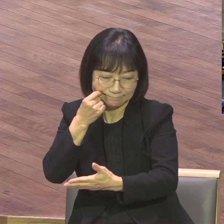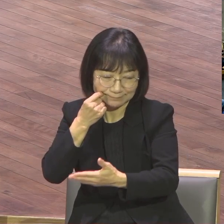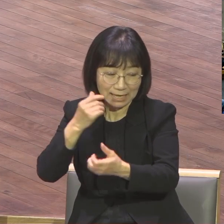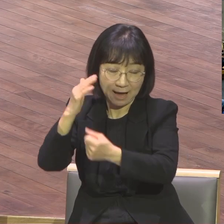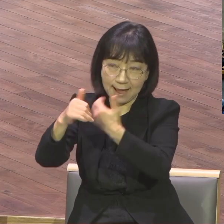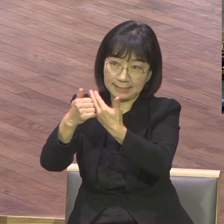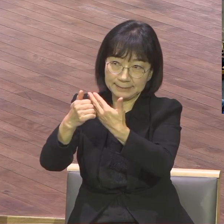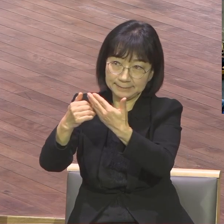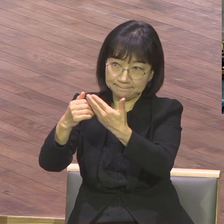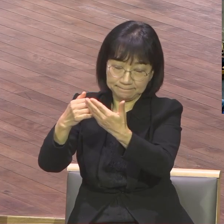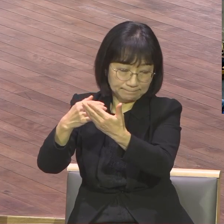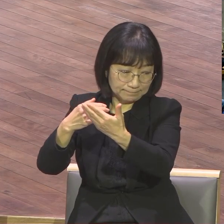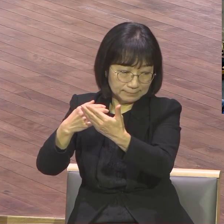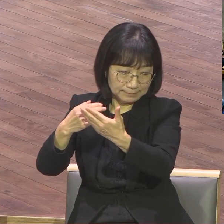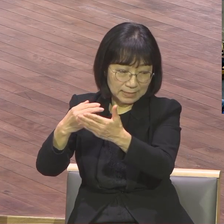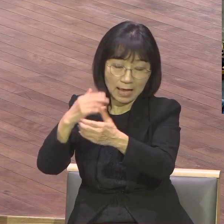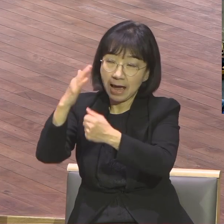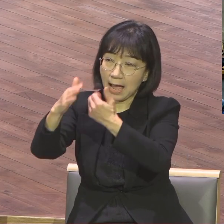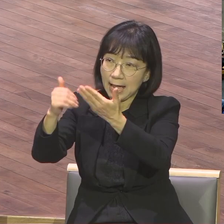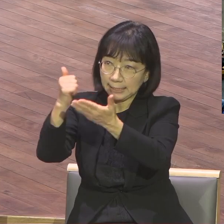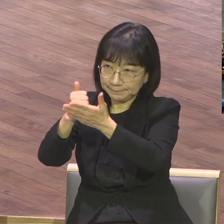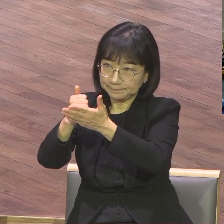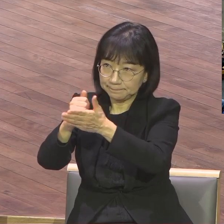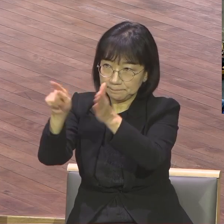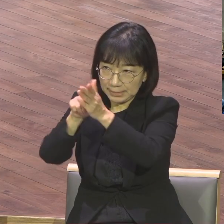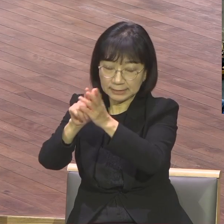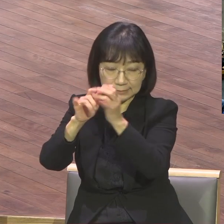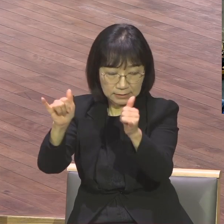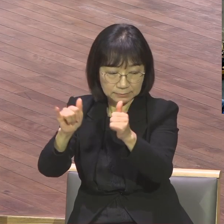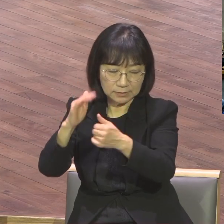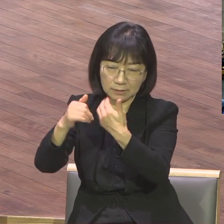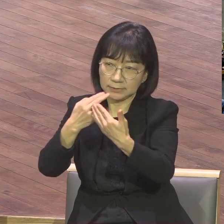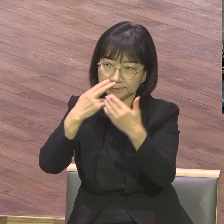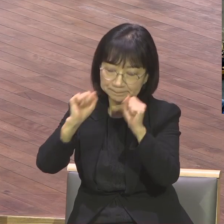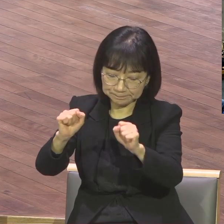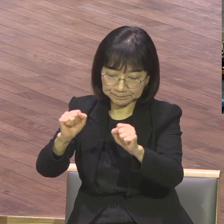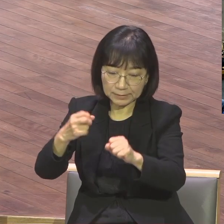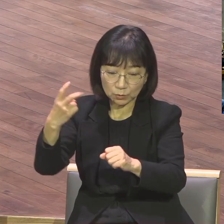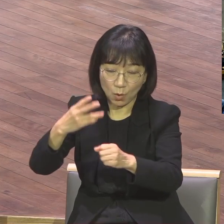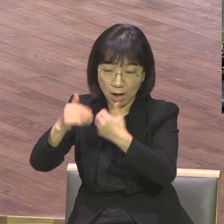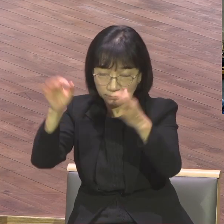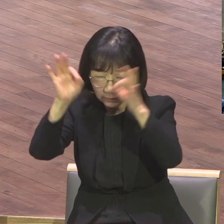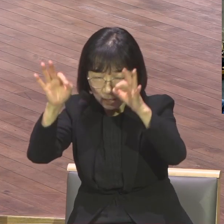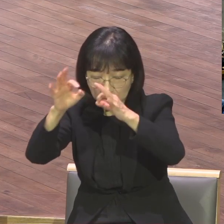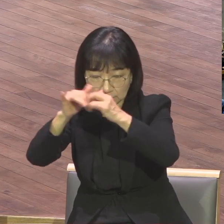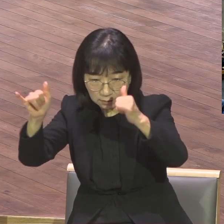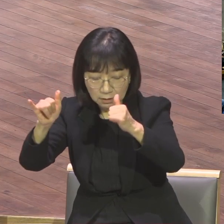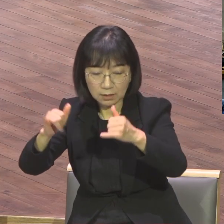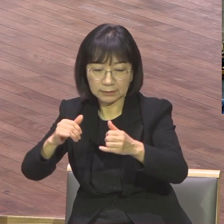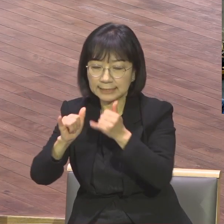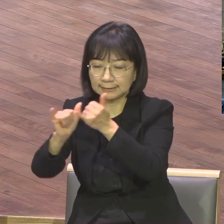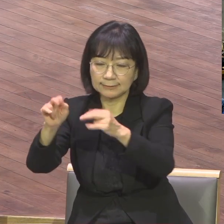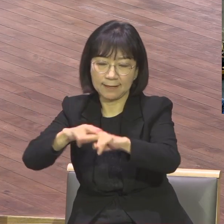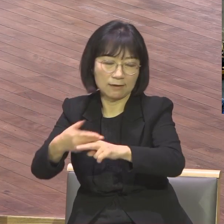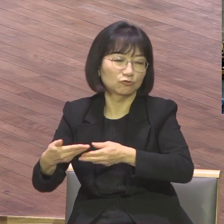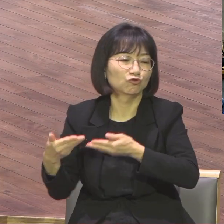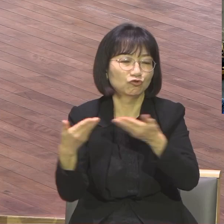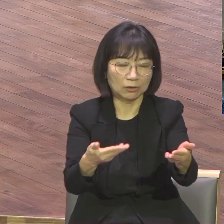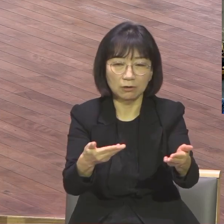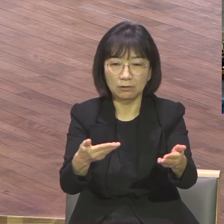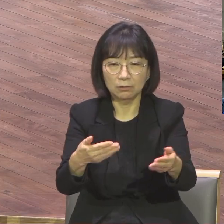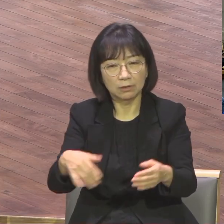자는 반드시 그가 계신 것과 또한 그가 자기를 찾는 자들 상 주신이 있음을 믿어야